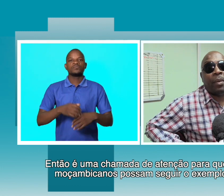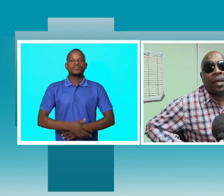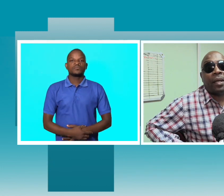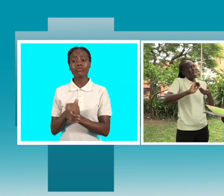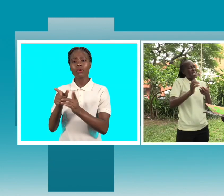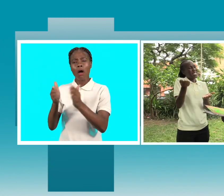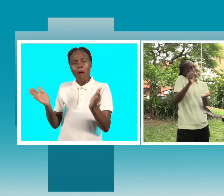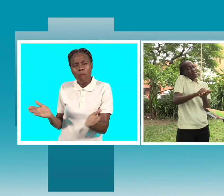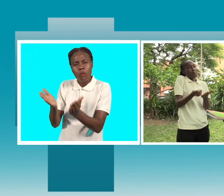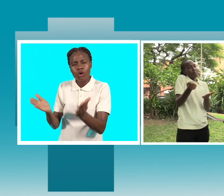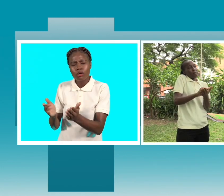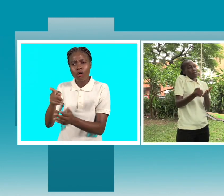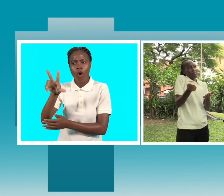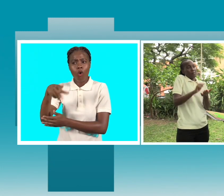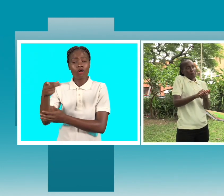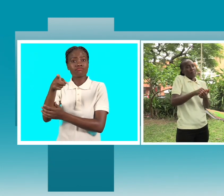Enelipanga.